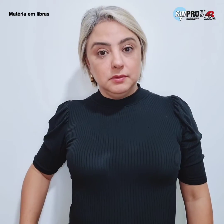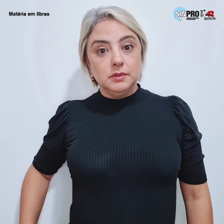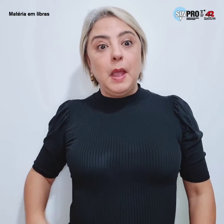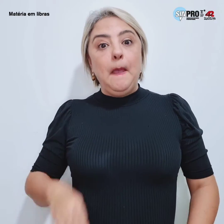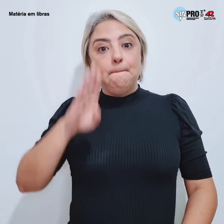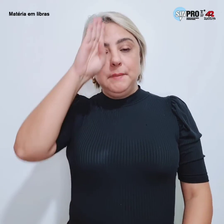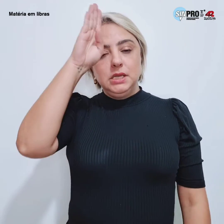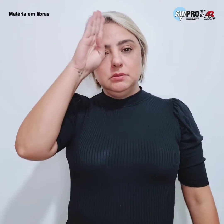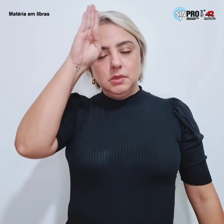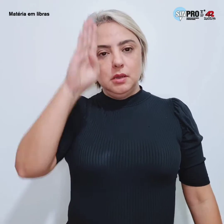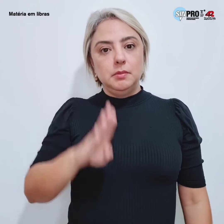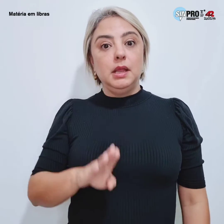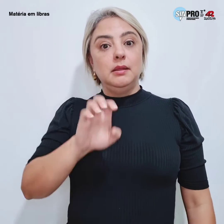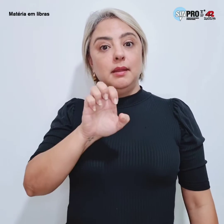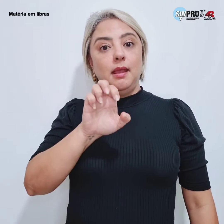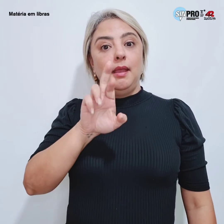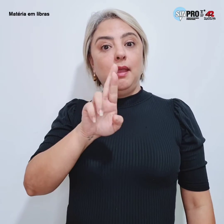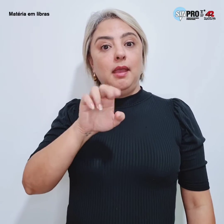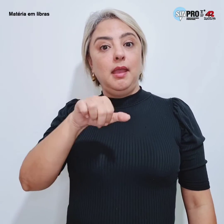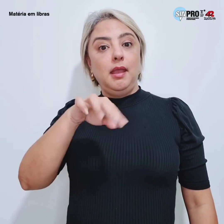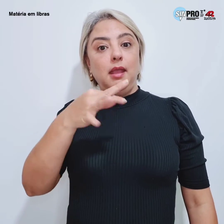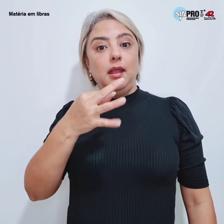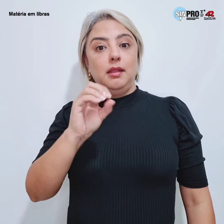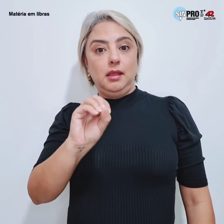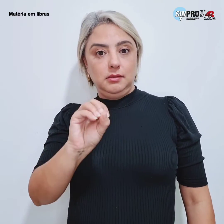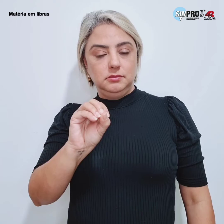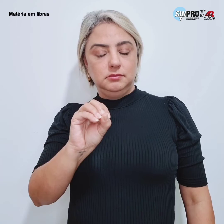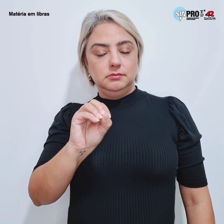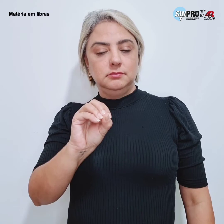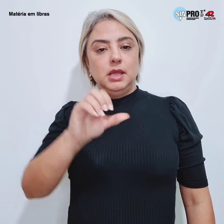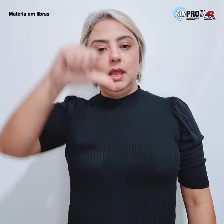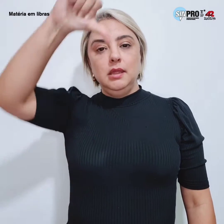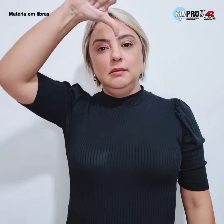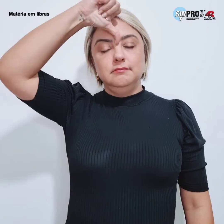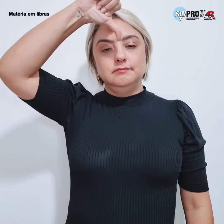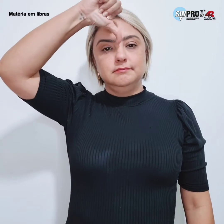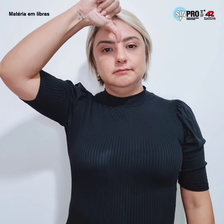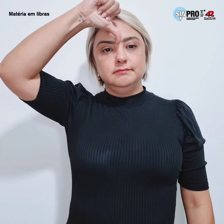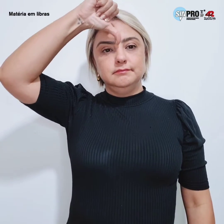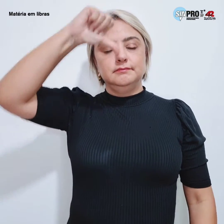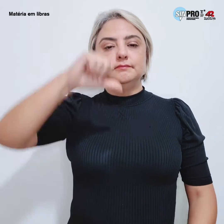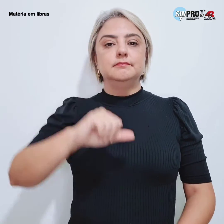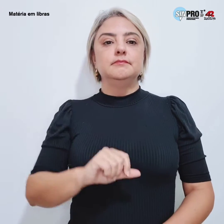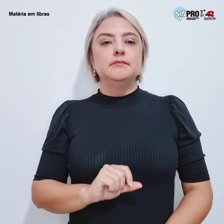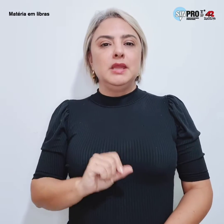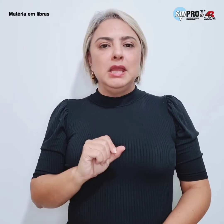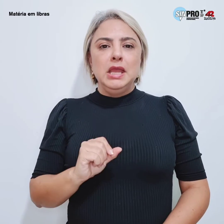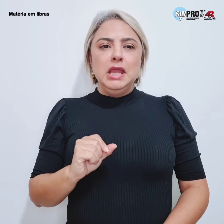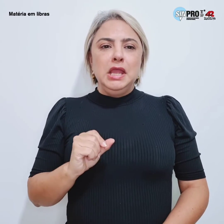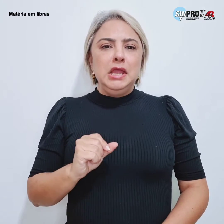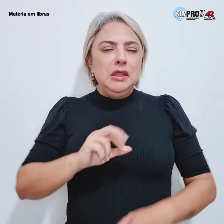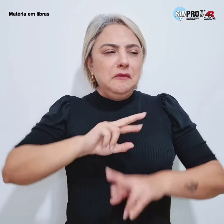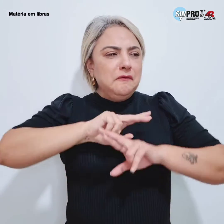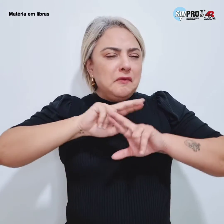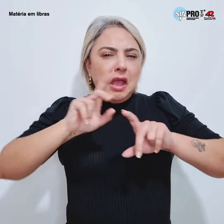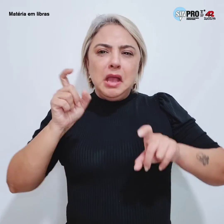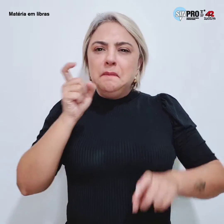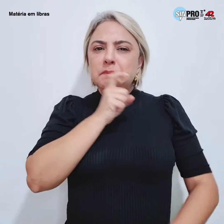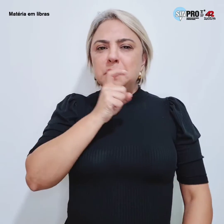sobretudo os de Ernesto Araújo e Eduardo Pazuello. E a quantidade de mentira com